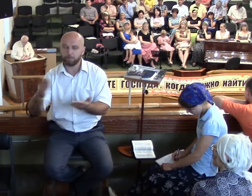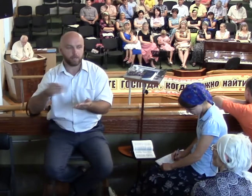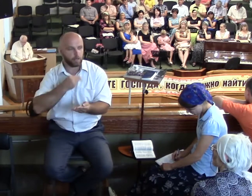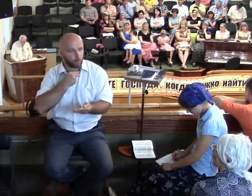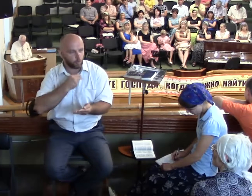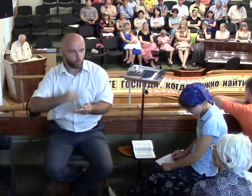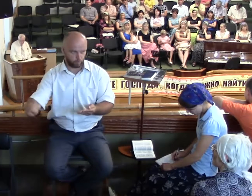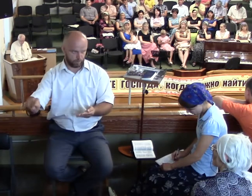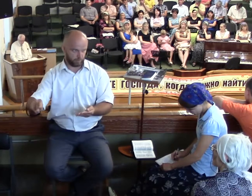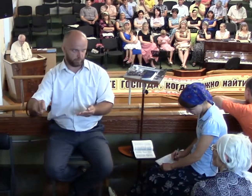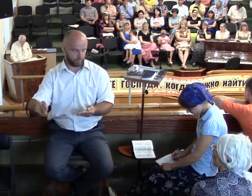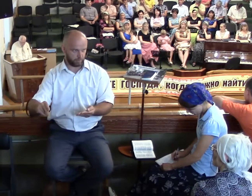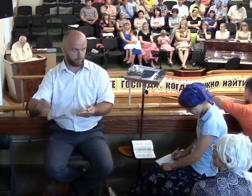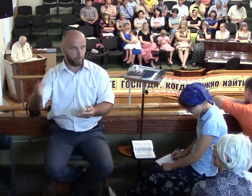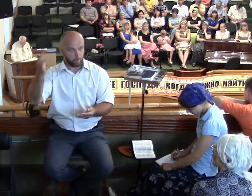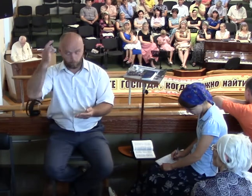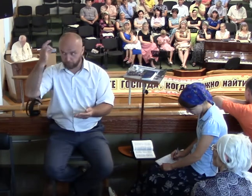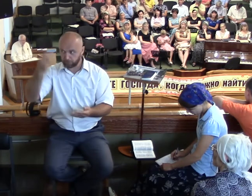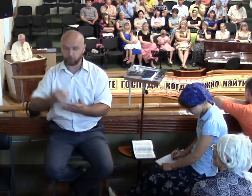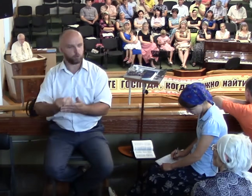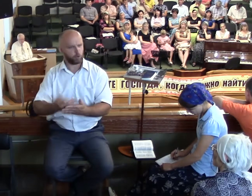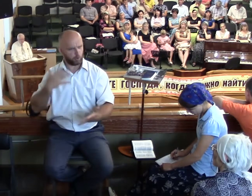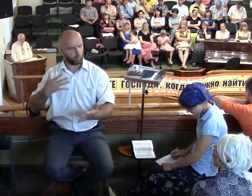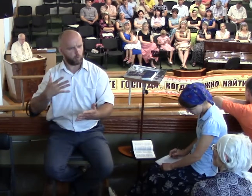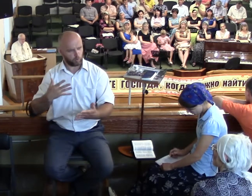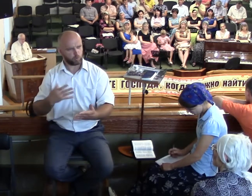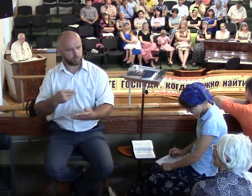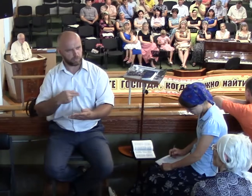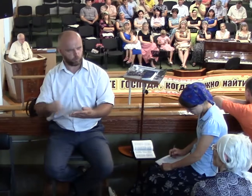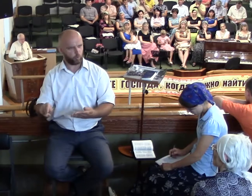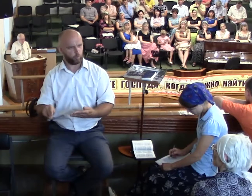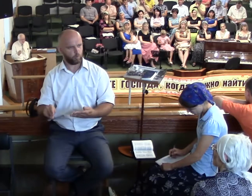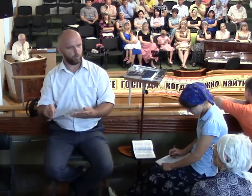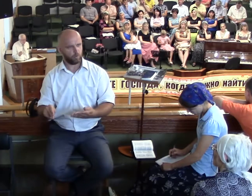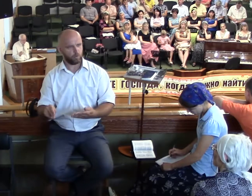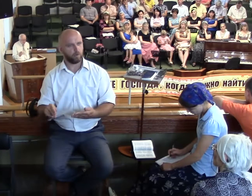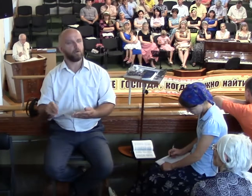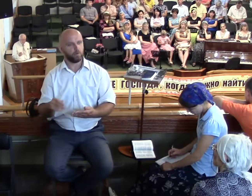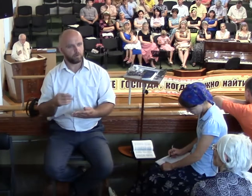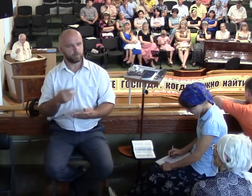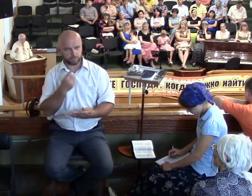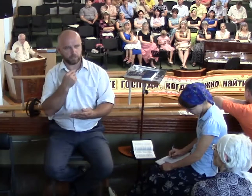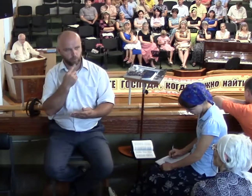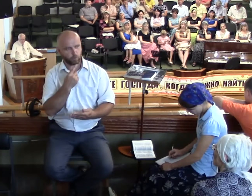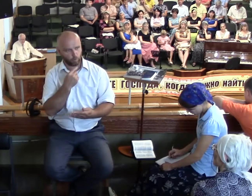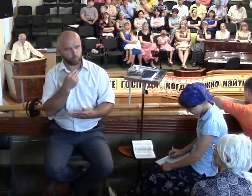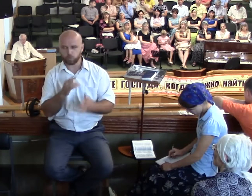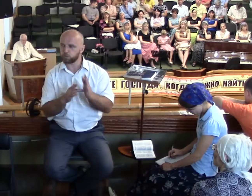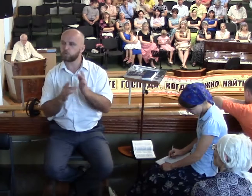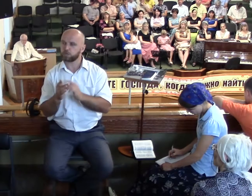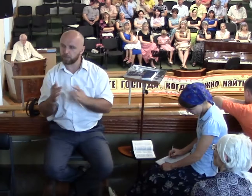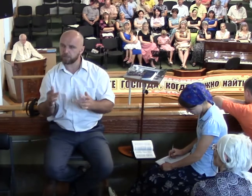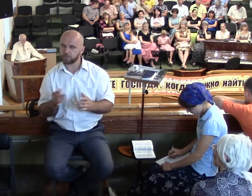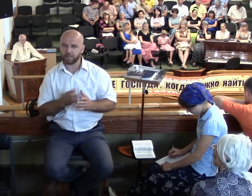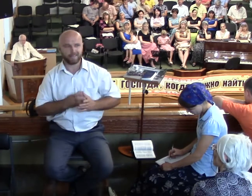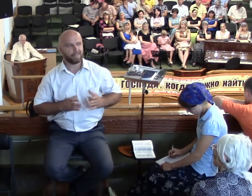перед Богом, 1 Коринфянам, 1 глава, 2 стих мы читаем. Внимательно обратите внимание. И Церкви